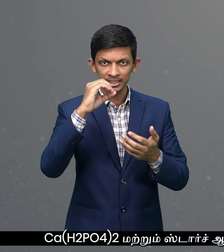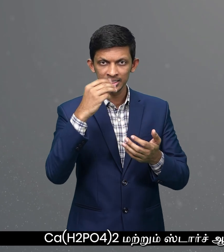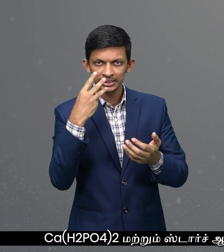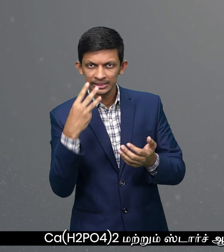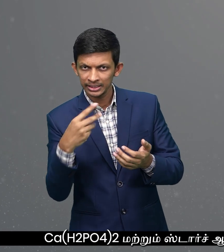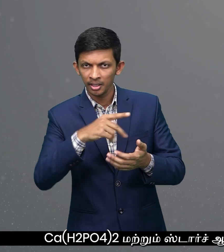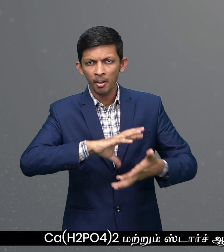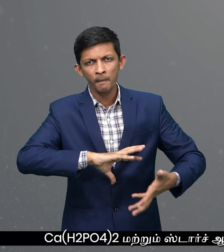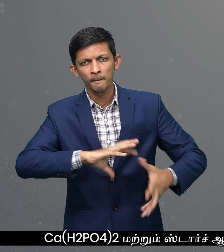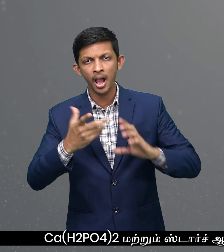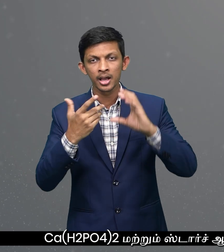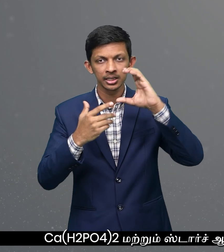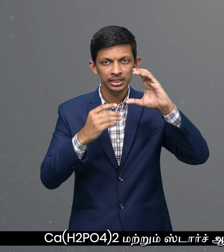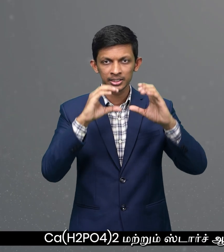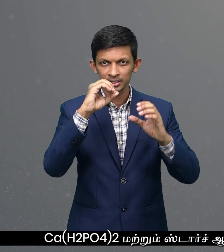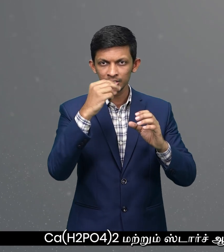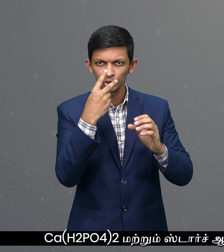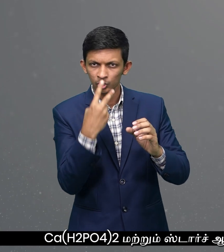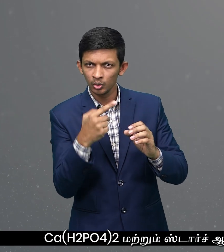NaHCO3 CO2 ஐ உருவாக்குகிறது.